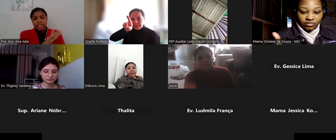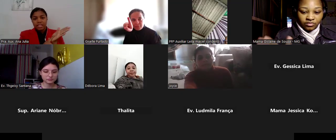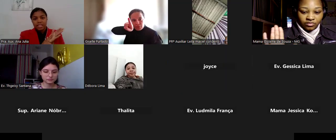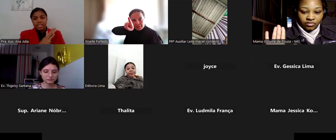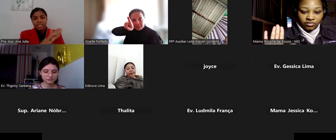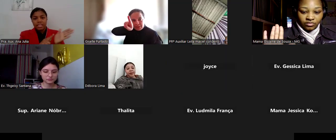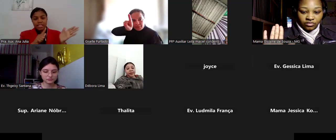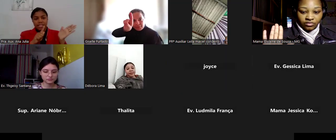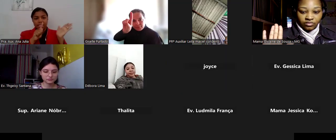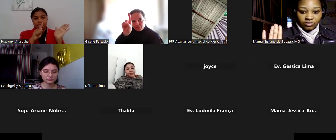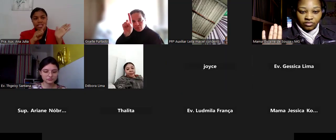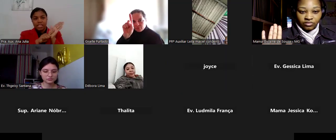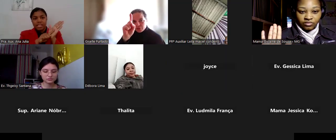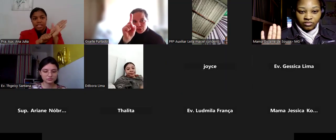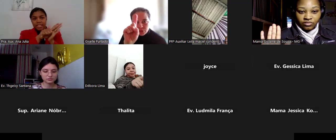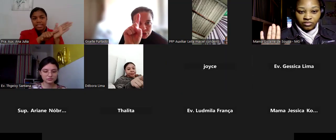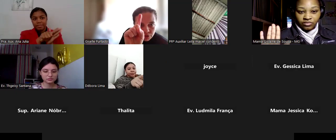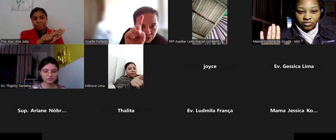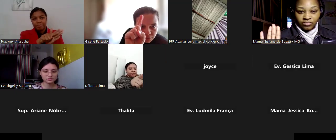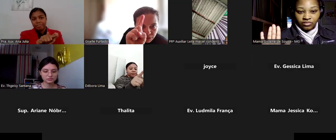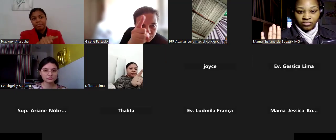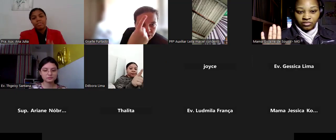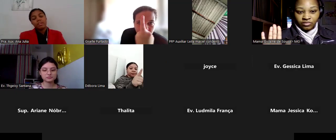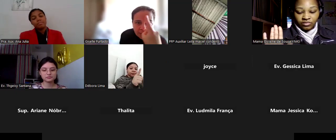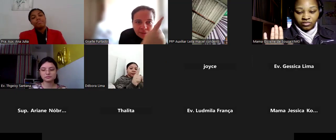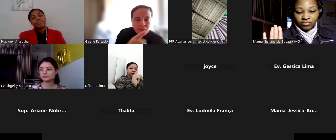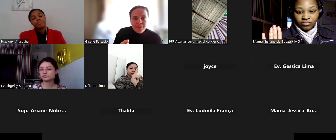Essa mão assim, ó, fechadinha, dedo aqui,